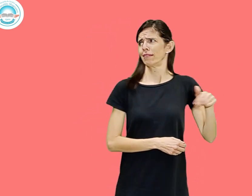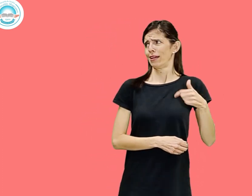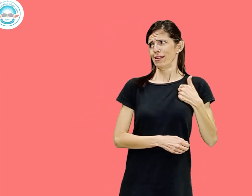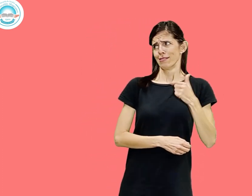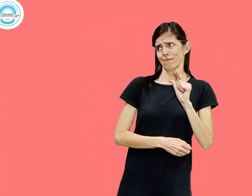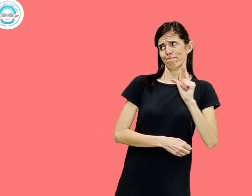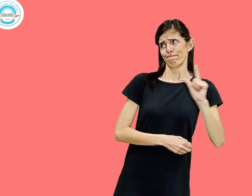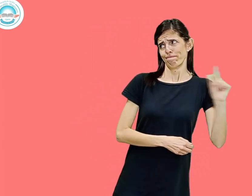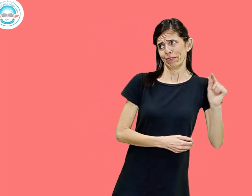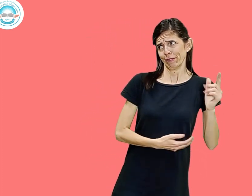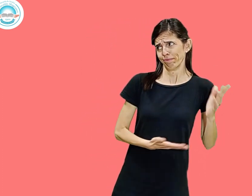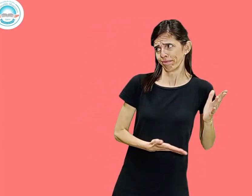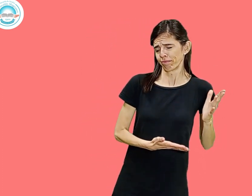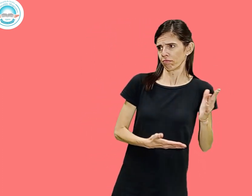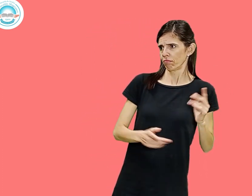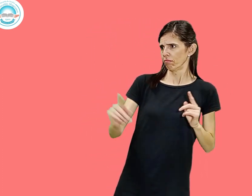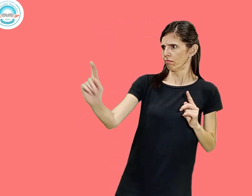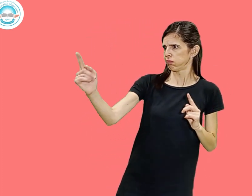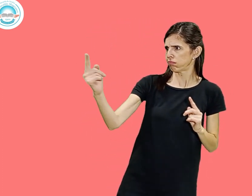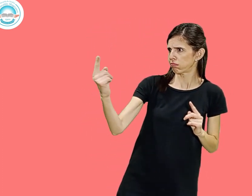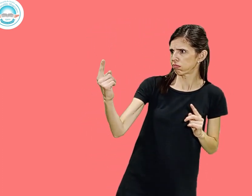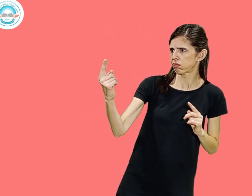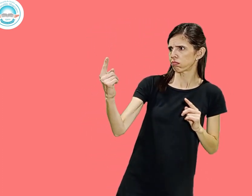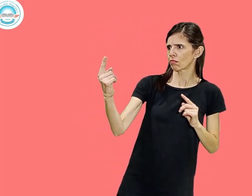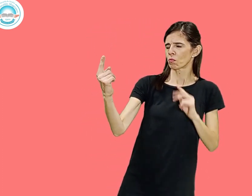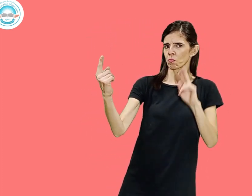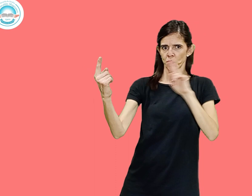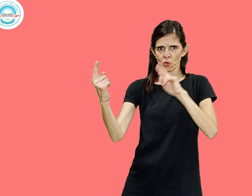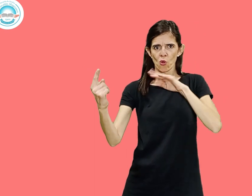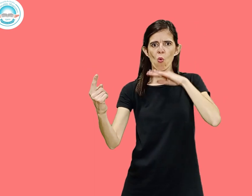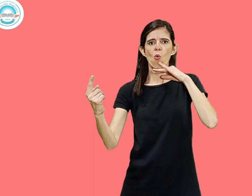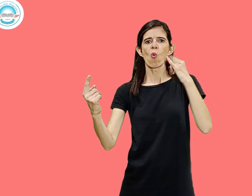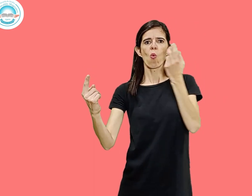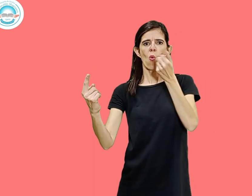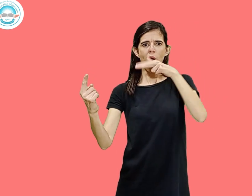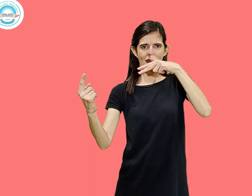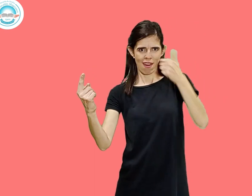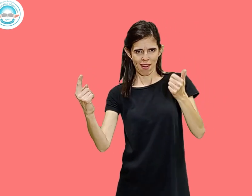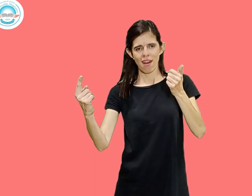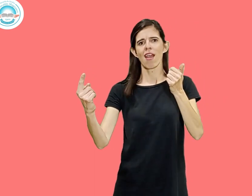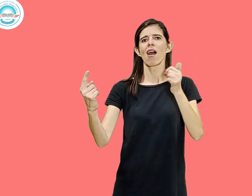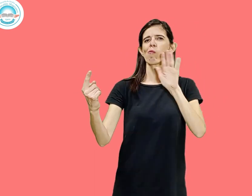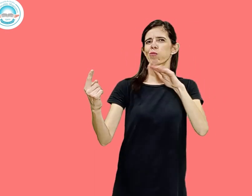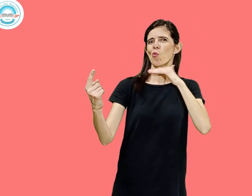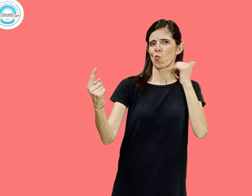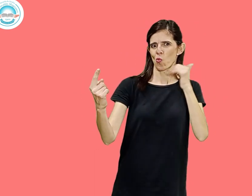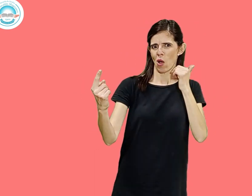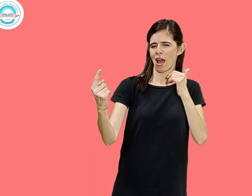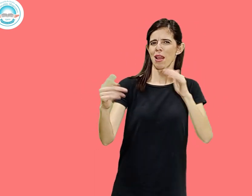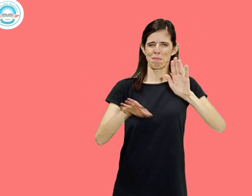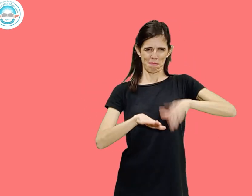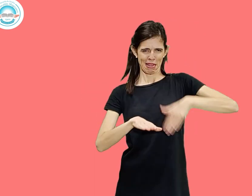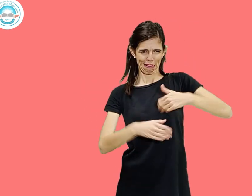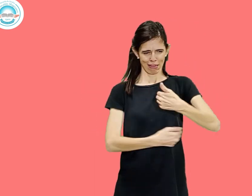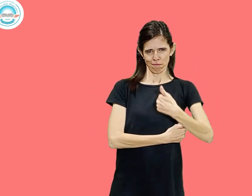rato mi papá ya estaba una cuadra más adelante me estoy